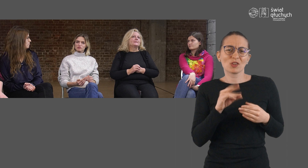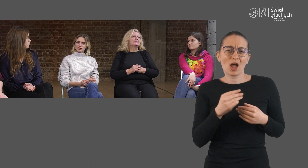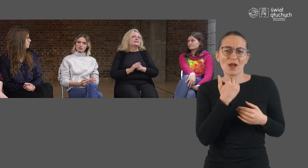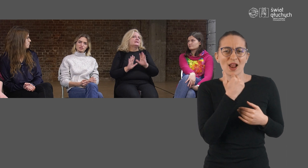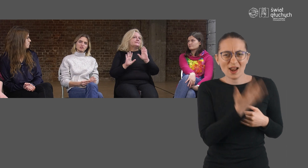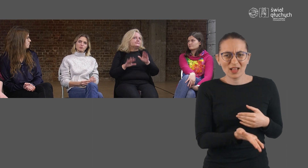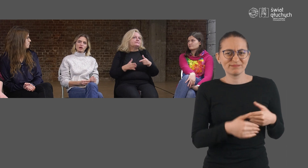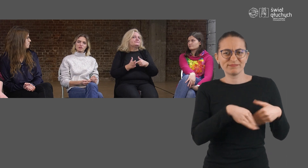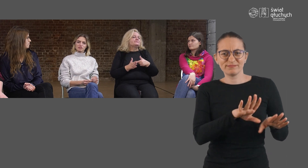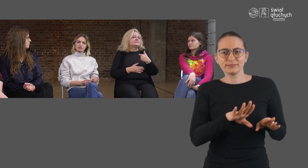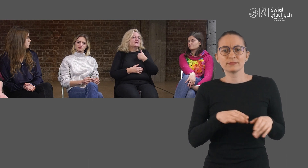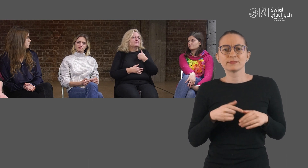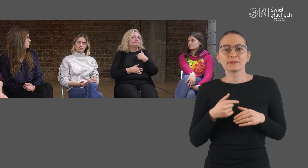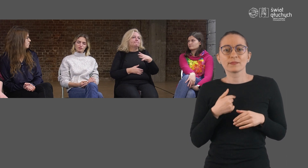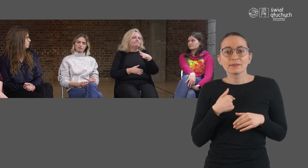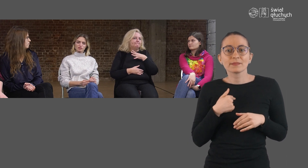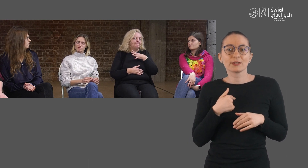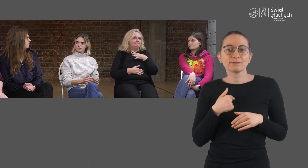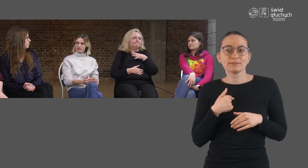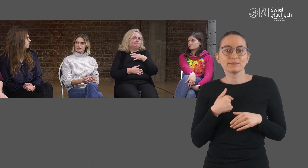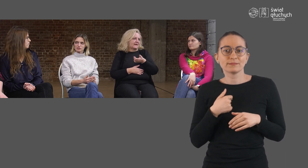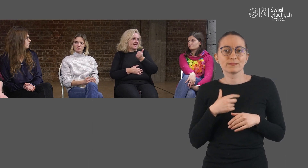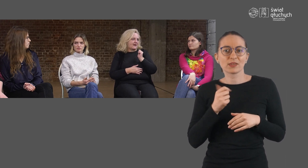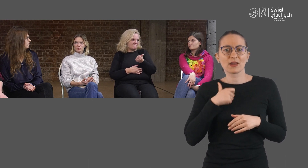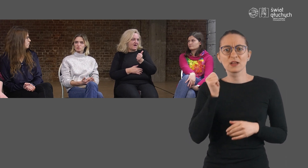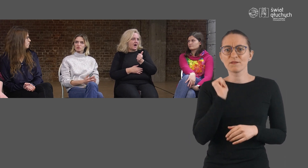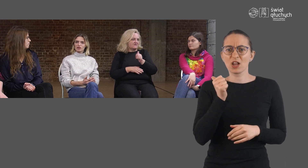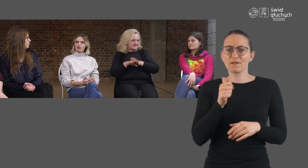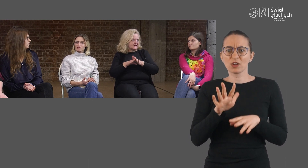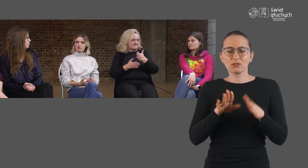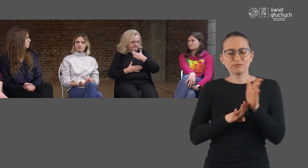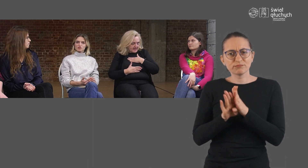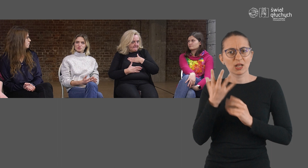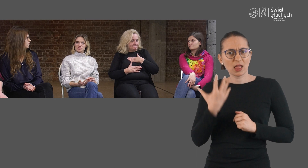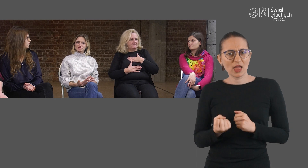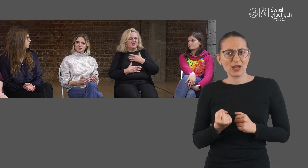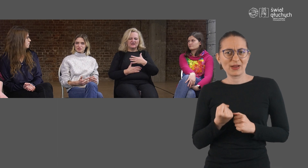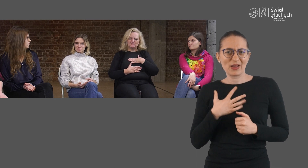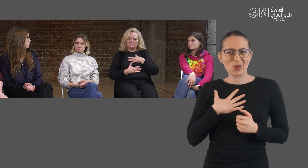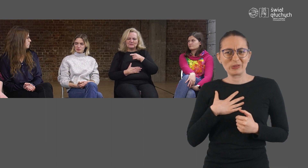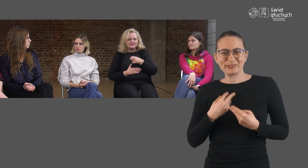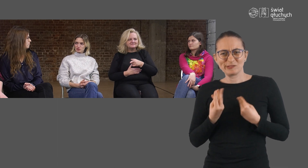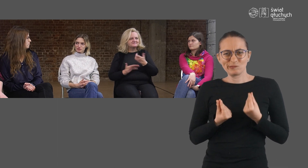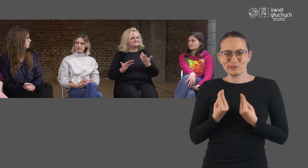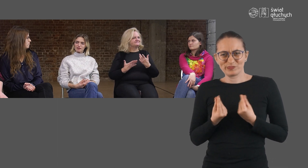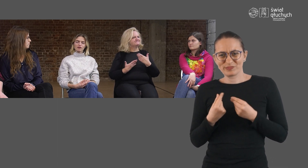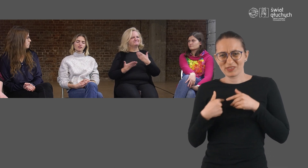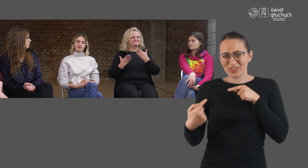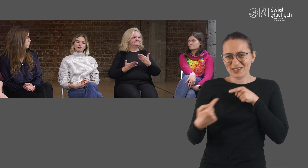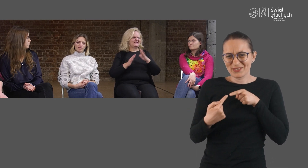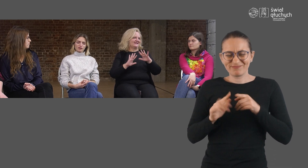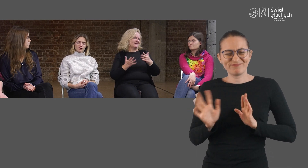Nawet mimo tego, że zdobyłam jakieś tam kwalifikacje do tego zawodu, to nie czuję się do niego w pełni